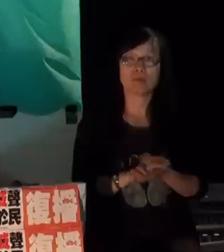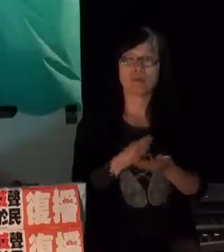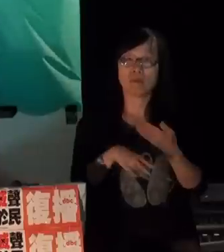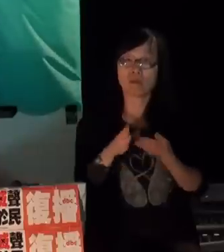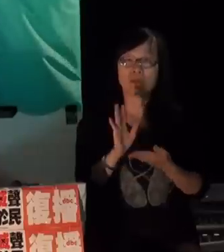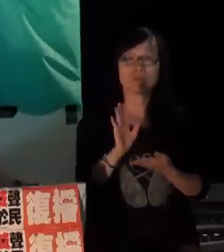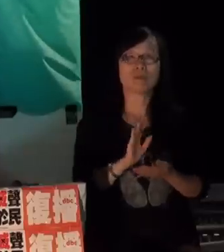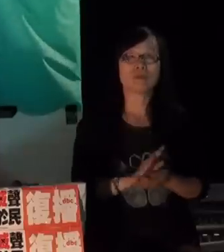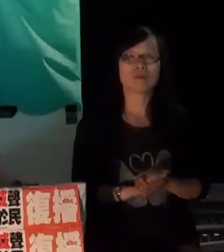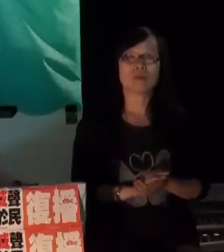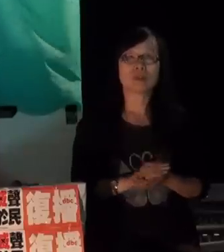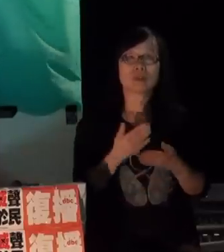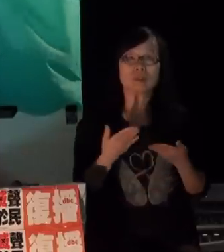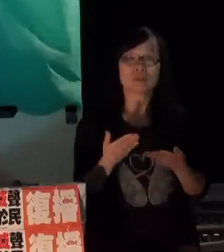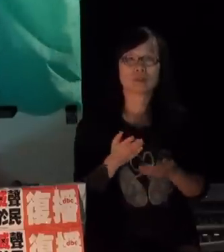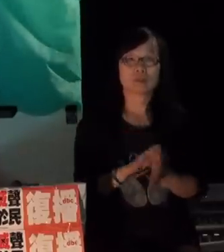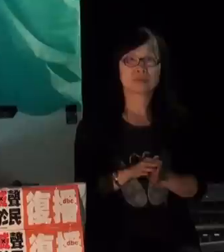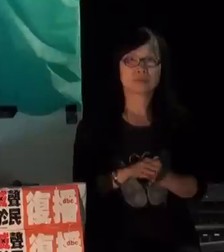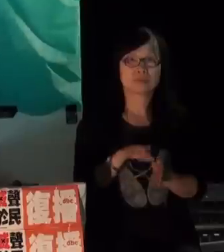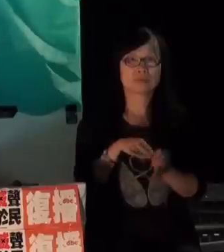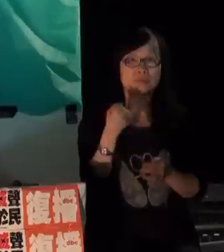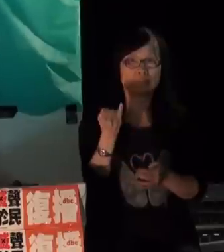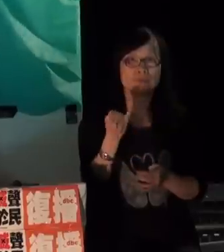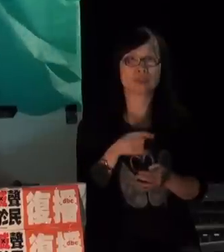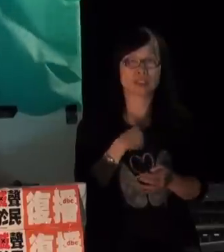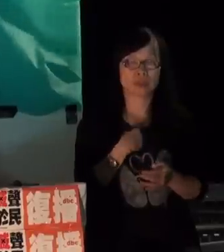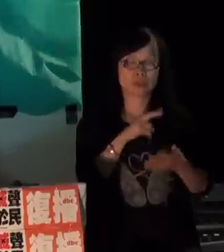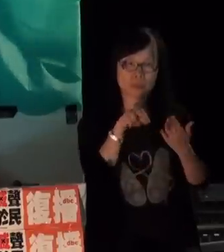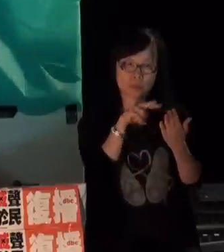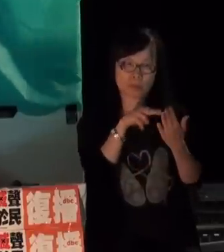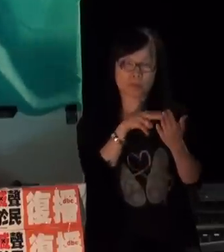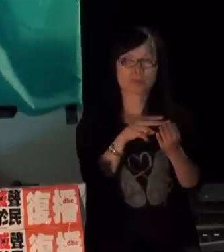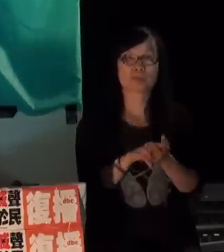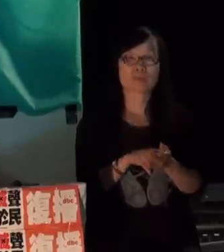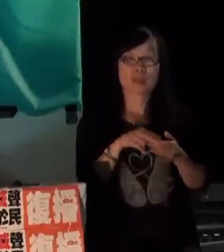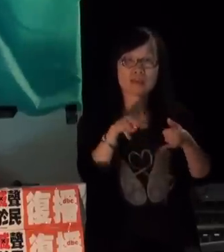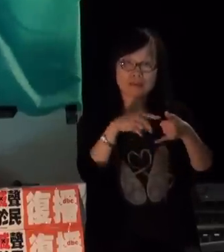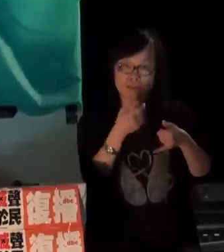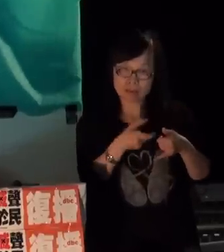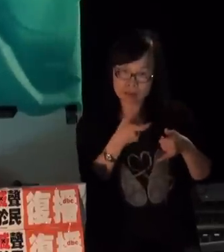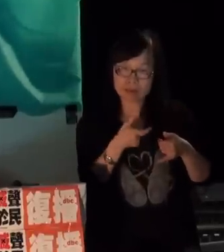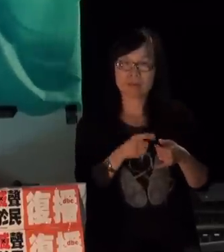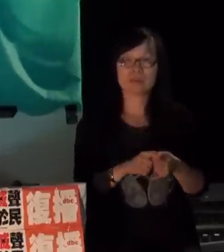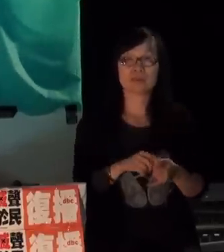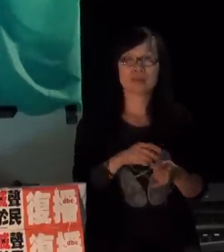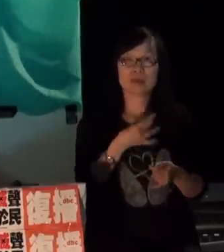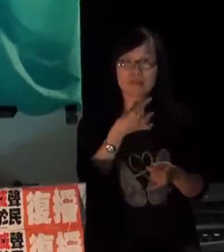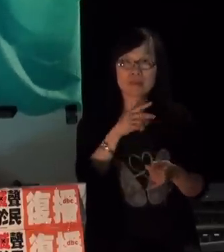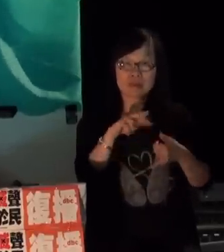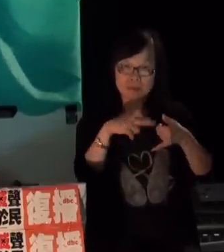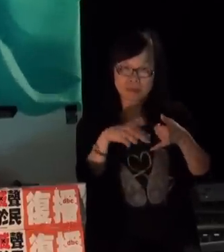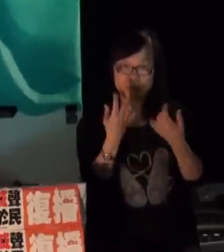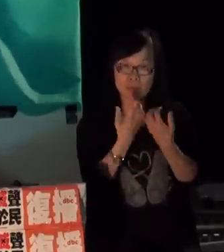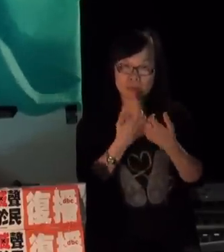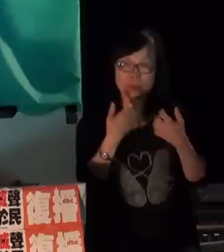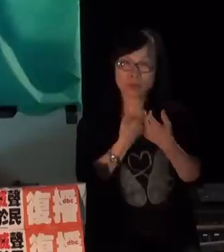嘅藉口，就係話真係好卑鄙，就係我要查你帳，查帳未查到之前會計未